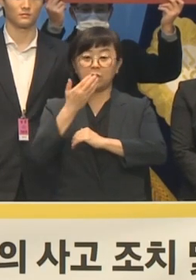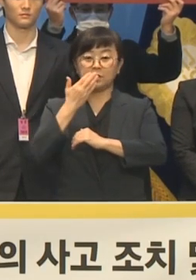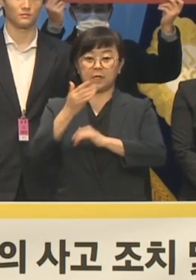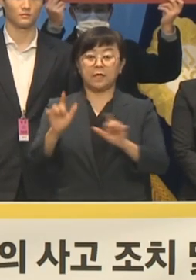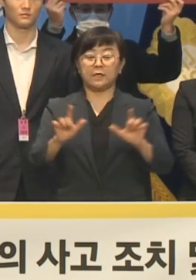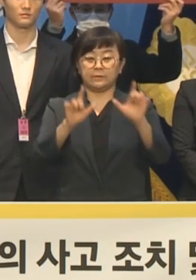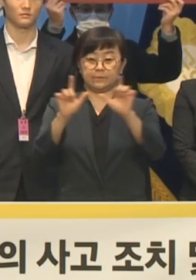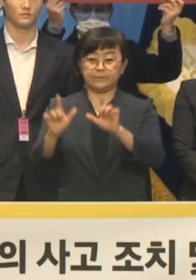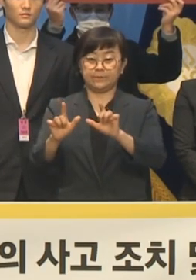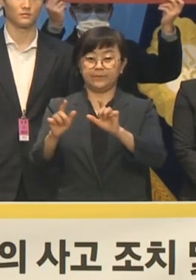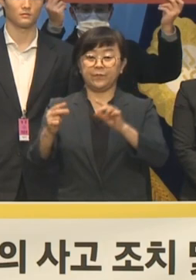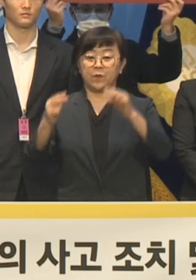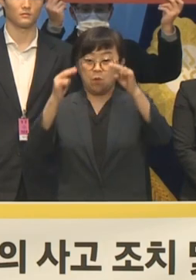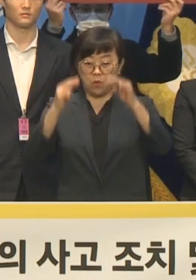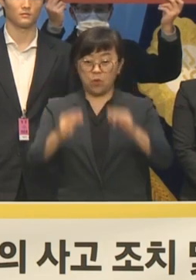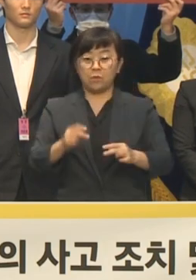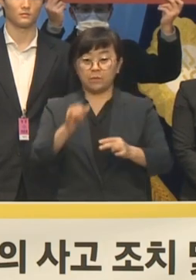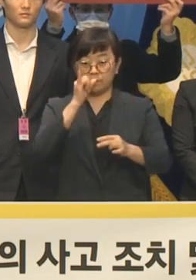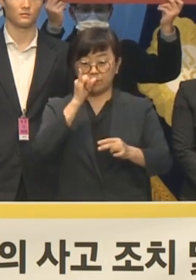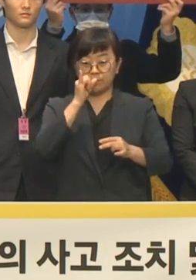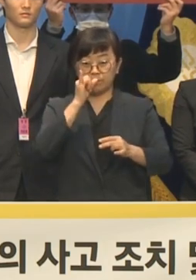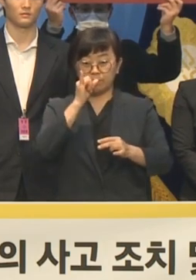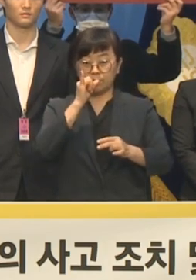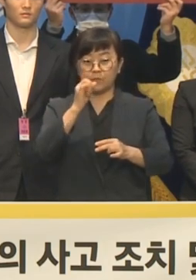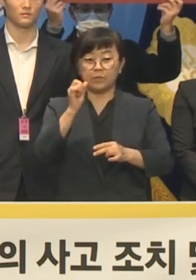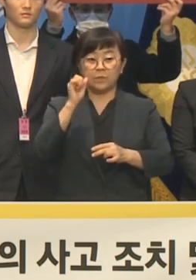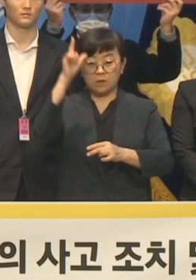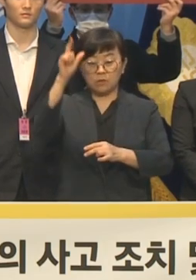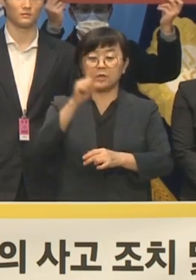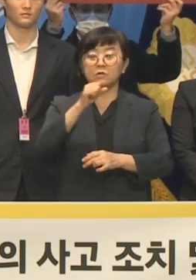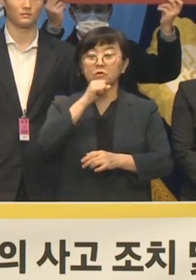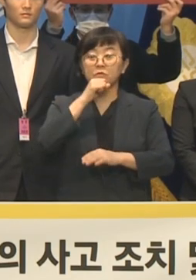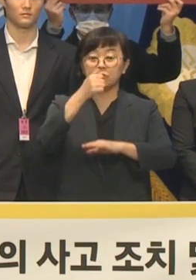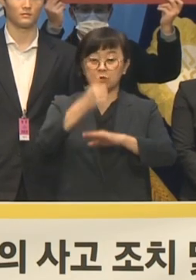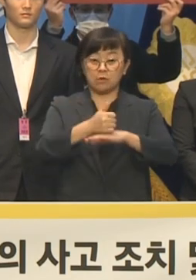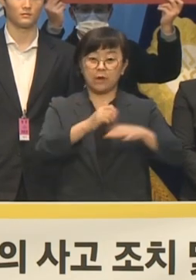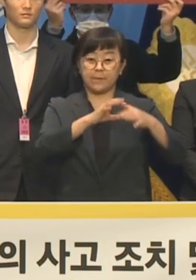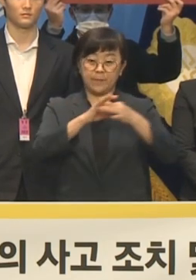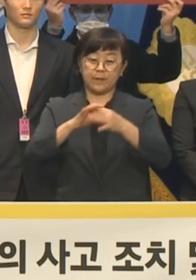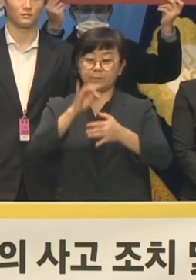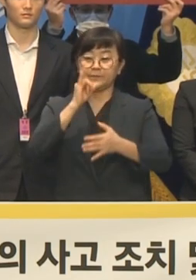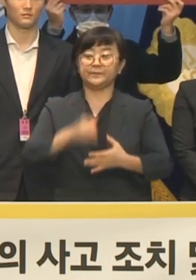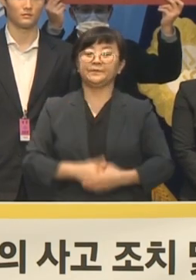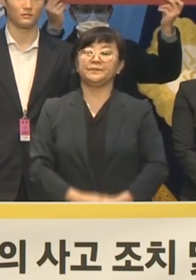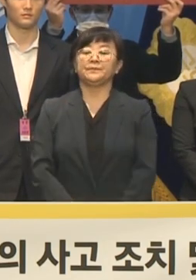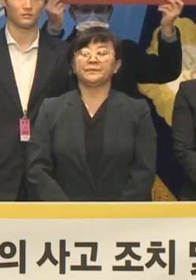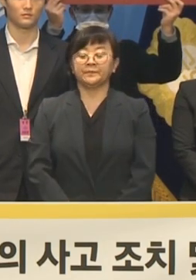파트너로 호흡을 맞추며 우수한 성적을 이어나가고 있습니다.